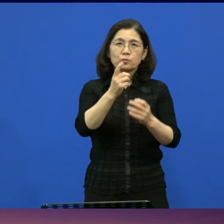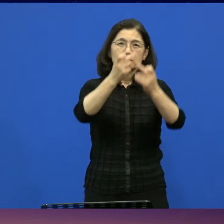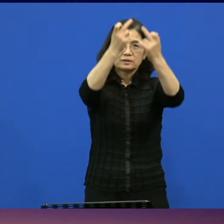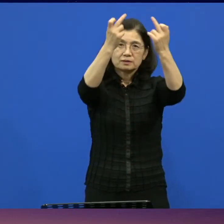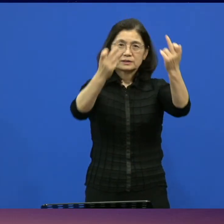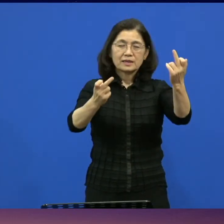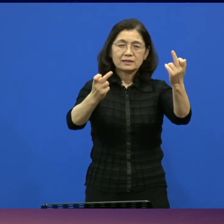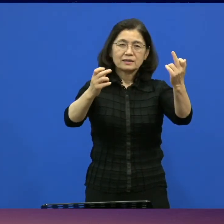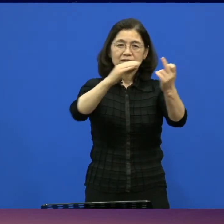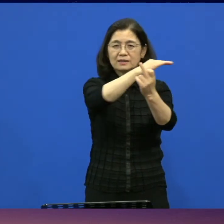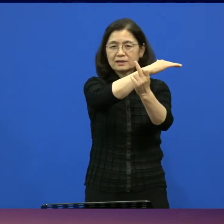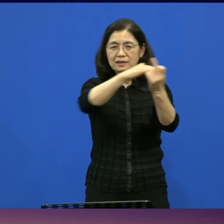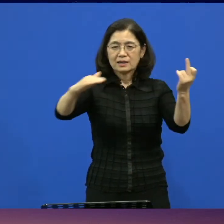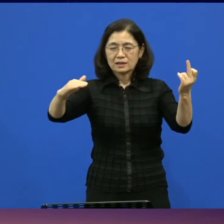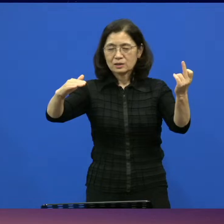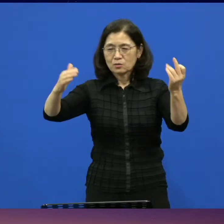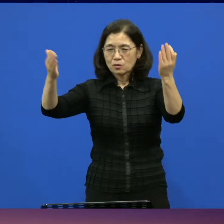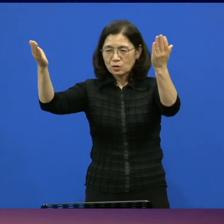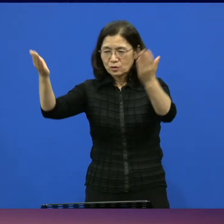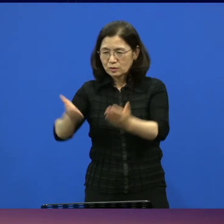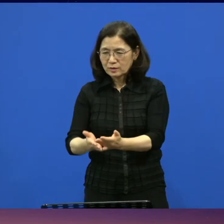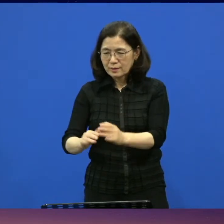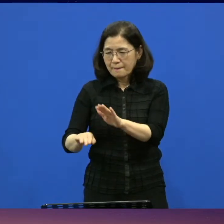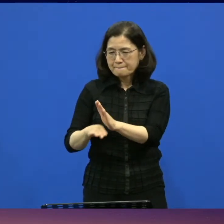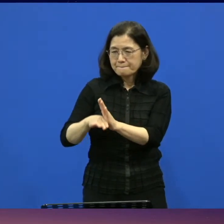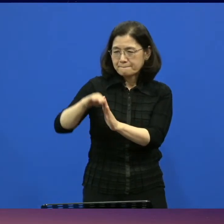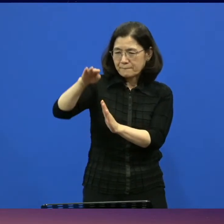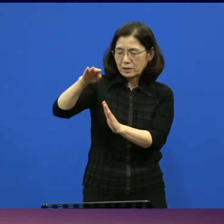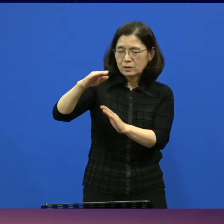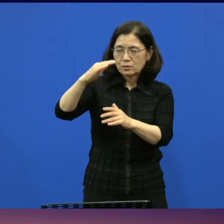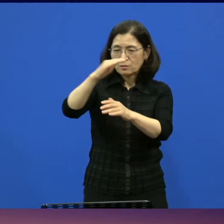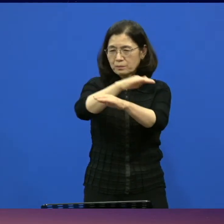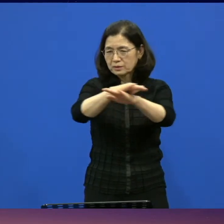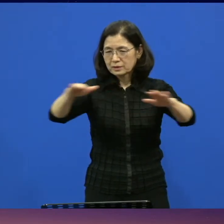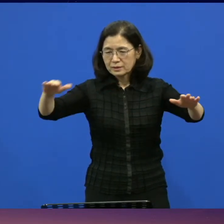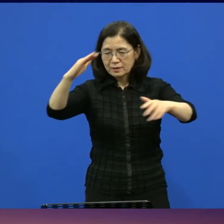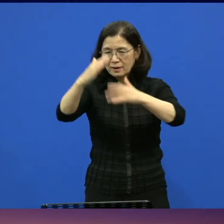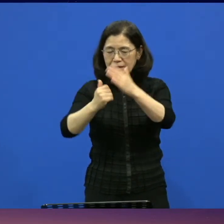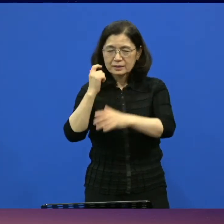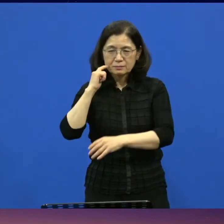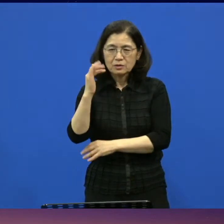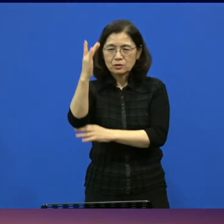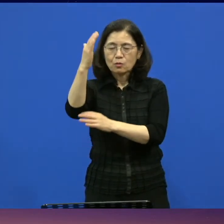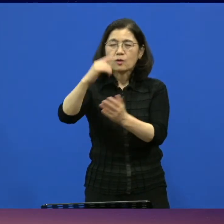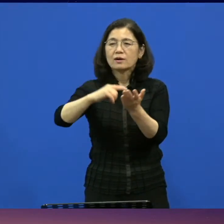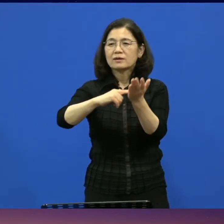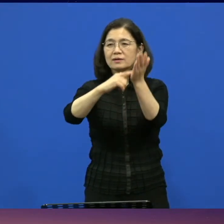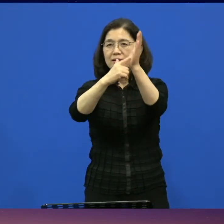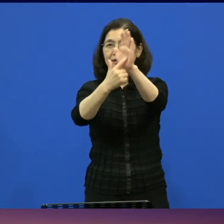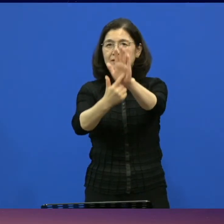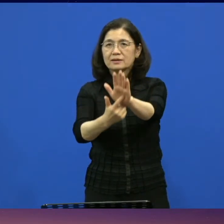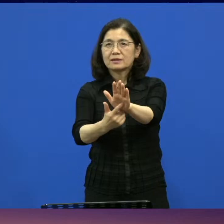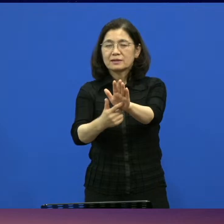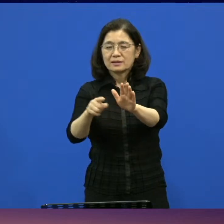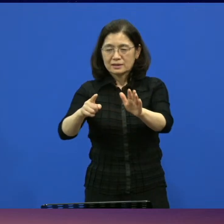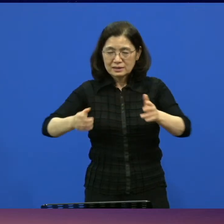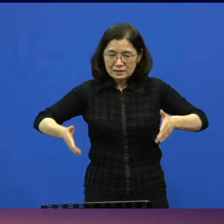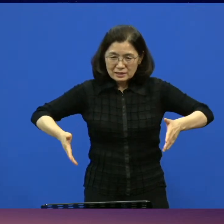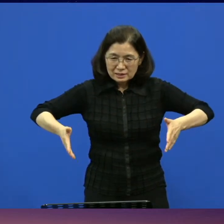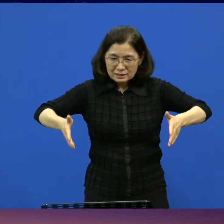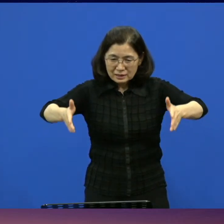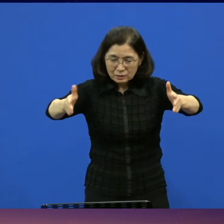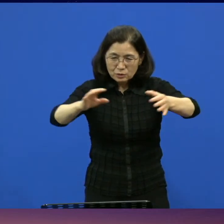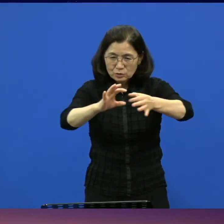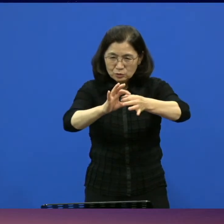골짜기가 메꿔지면서 거기에 하나님의 대로가 열릴 때 여호와의 영광이 그 대로를 통하여 나타나시고 당신의 영광을 드러내실